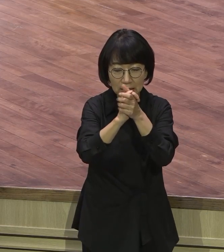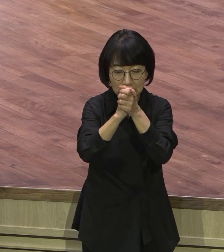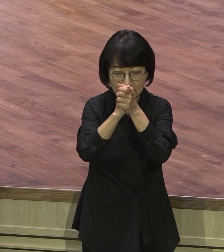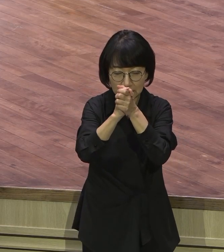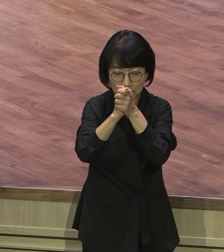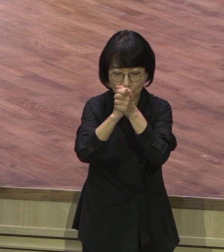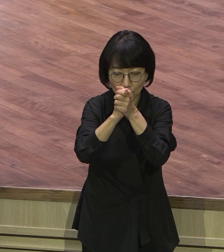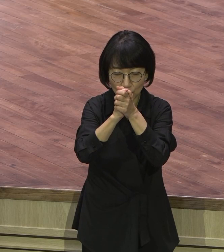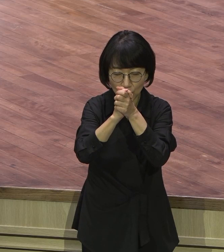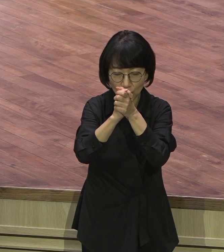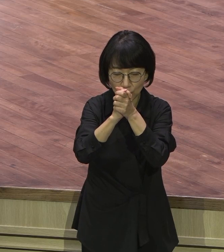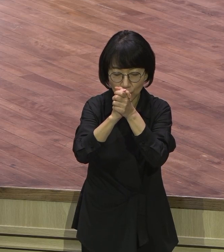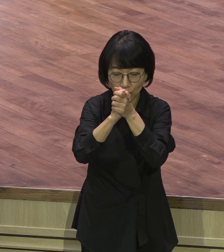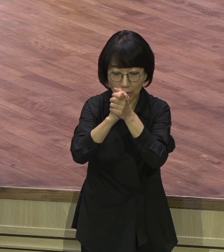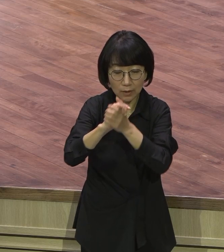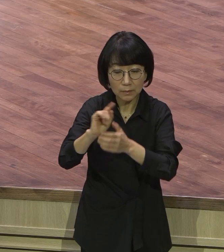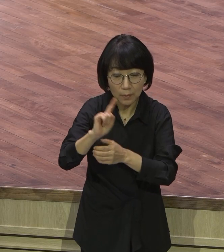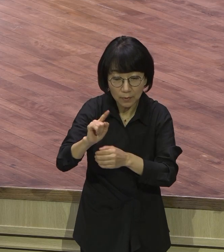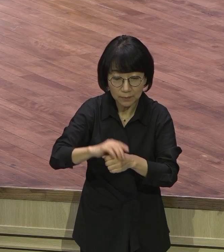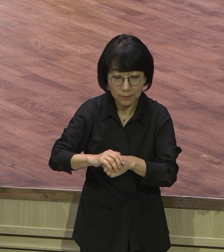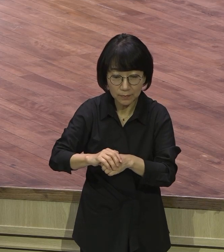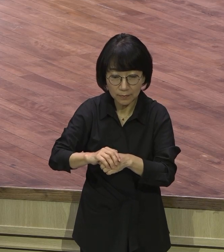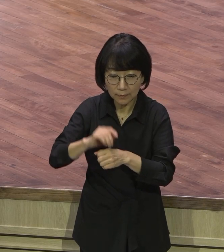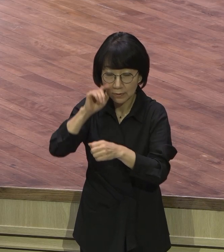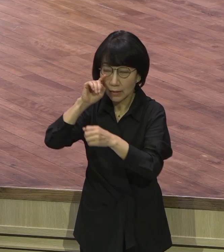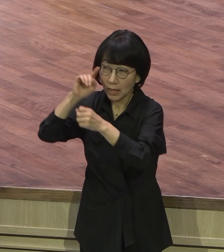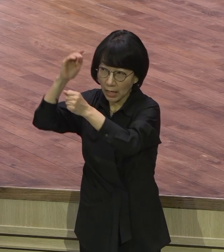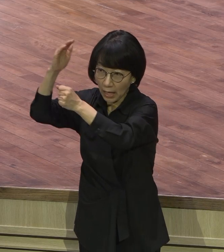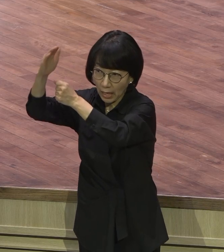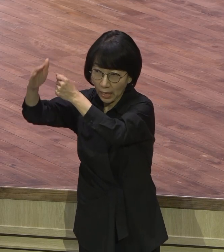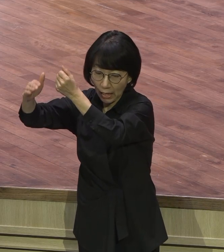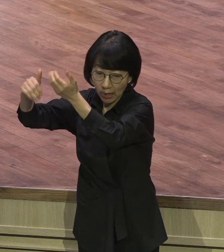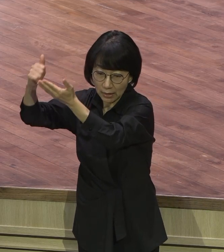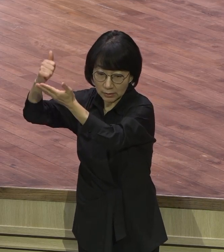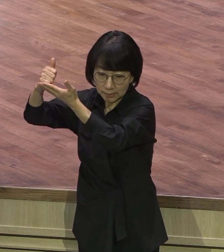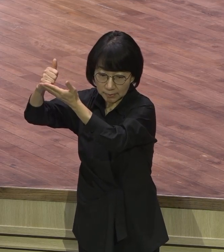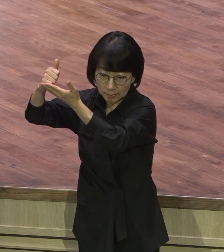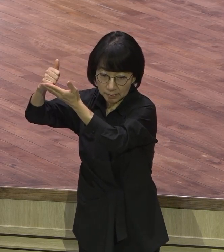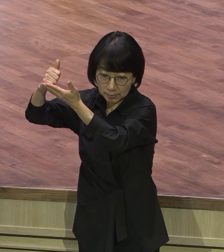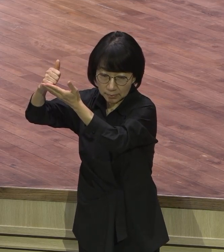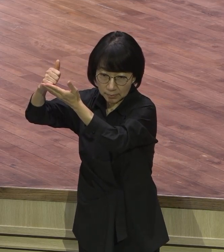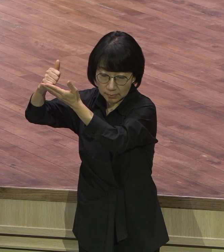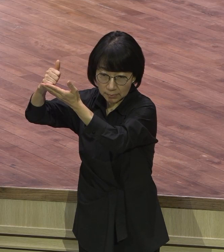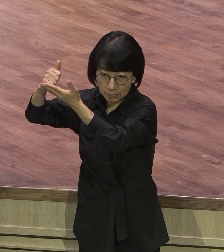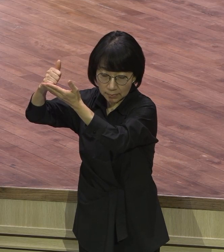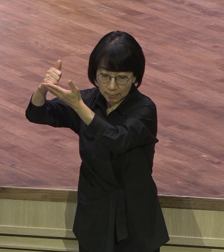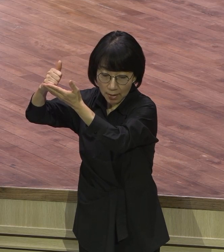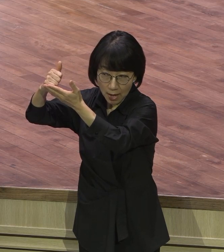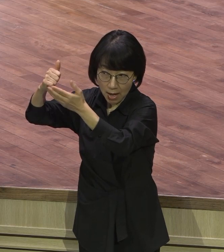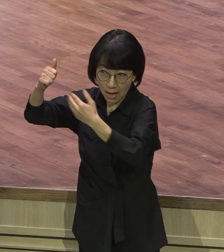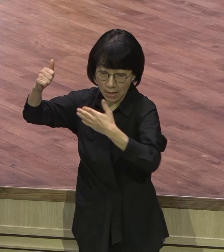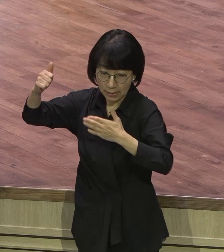사기입니다 라고 정의를 드렸어요 기도는 사기입니다 기도는 하나님과